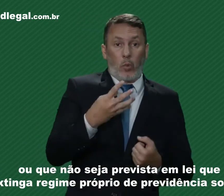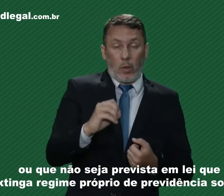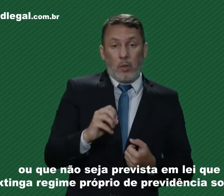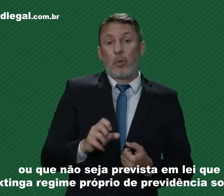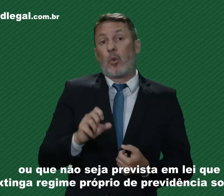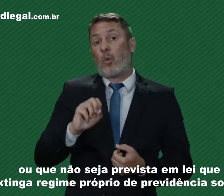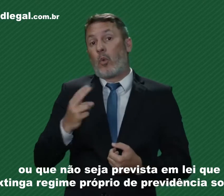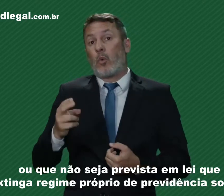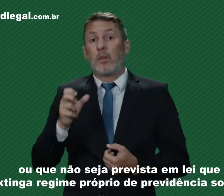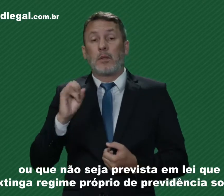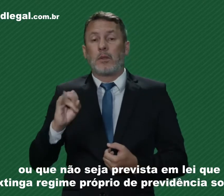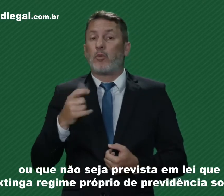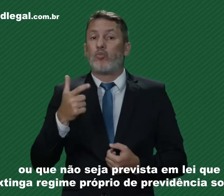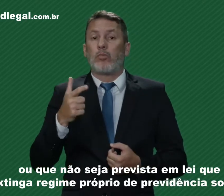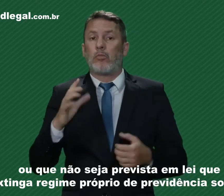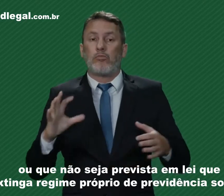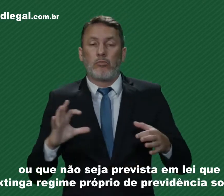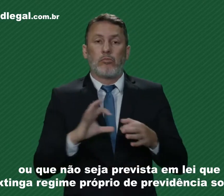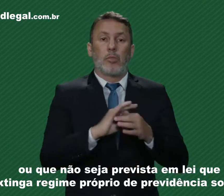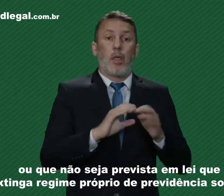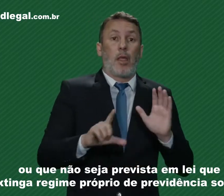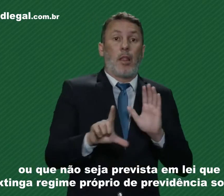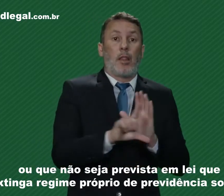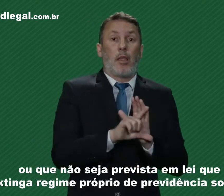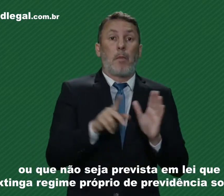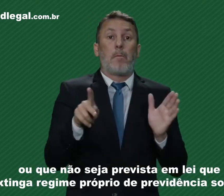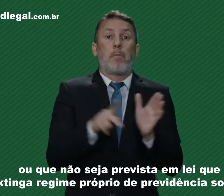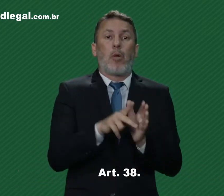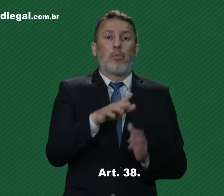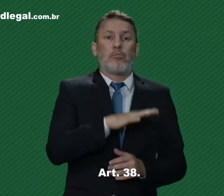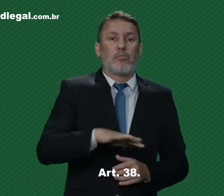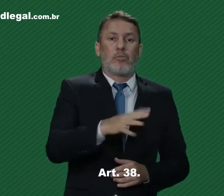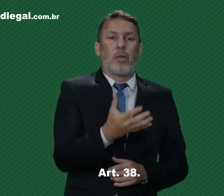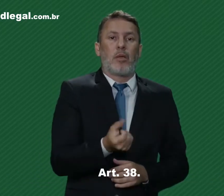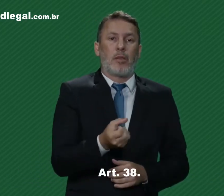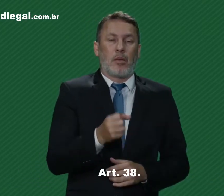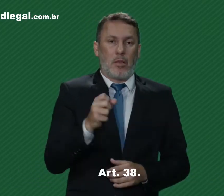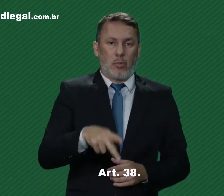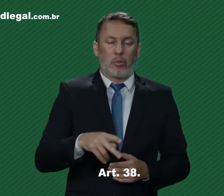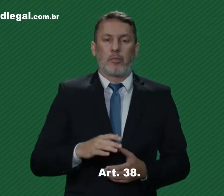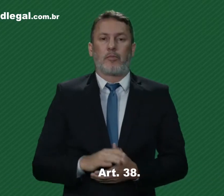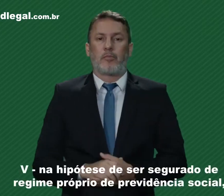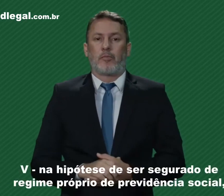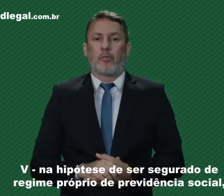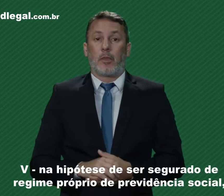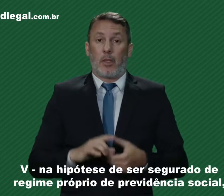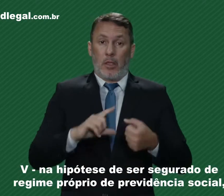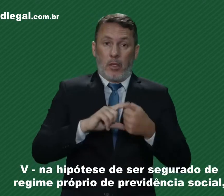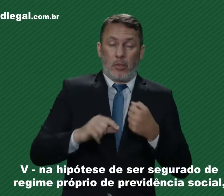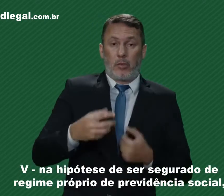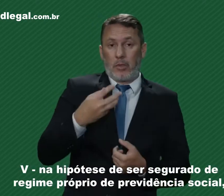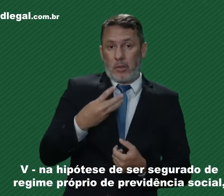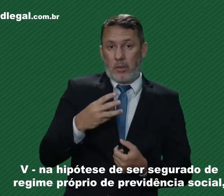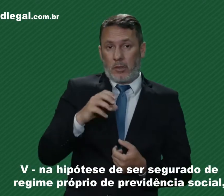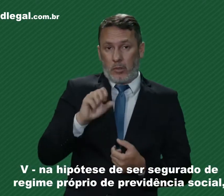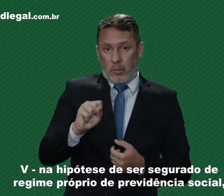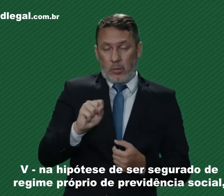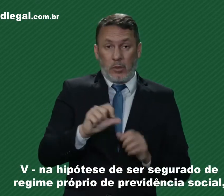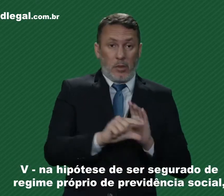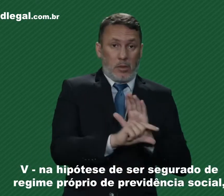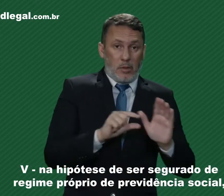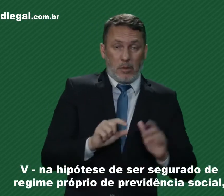prevista em lei que extinga regime próprio de previdência social. Artigo 38, inciso 5.